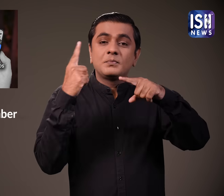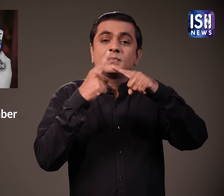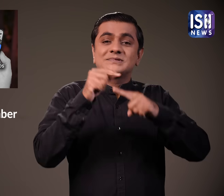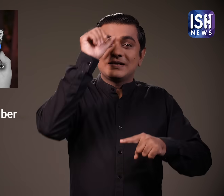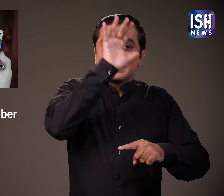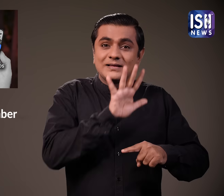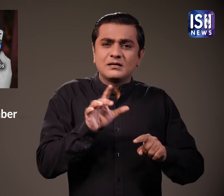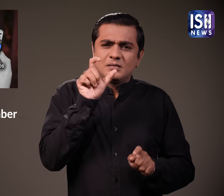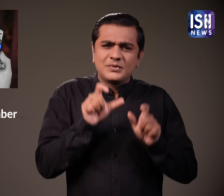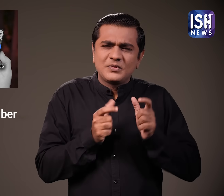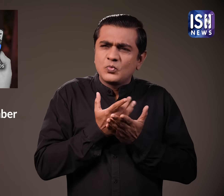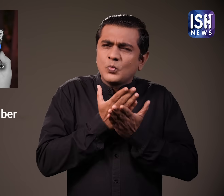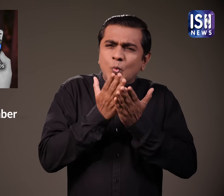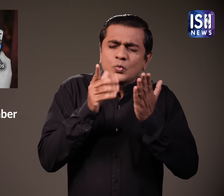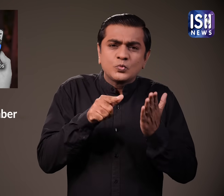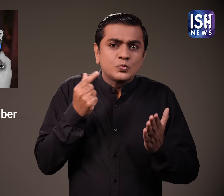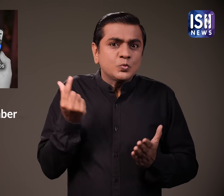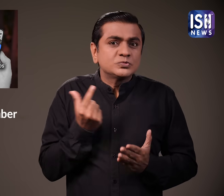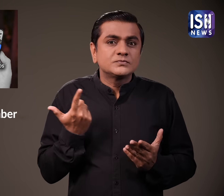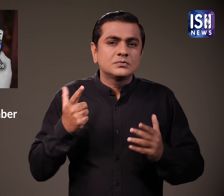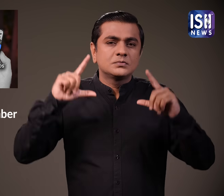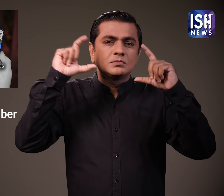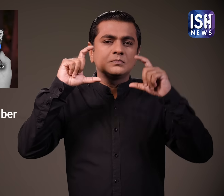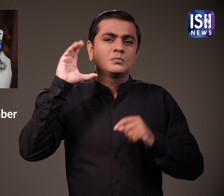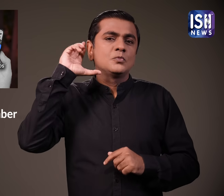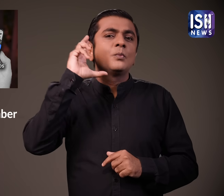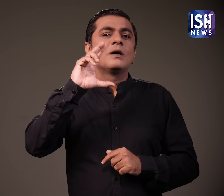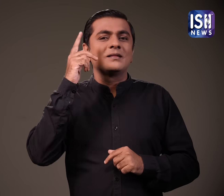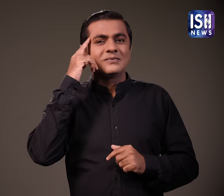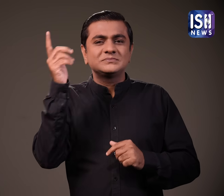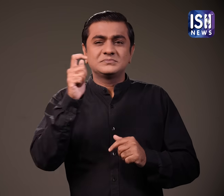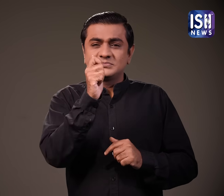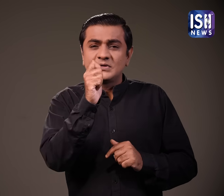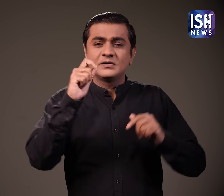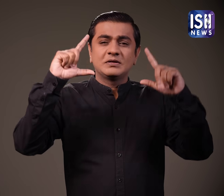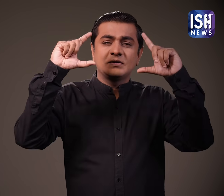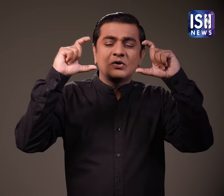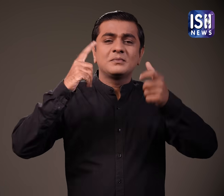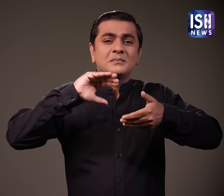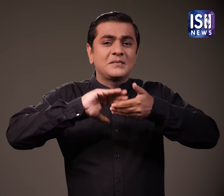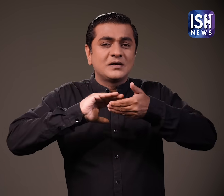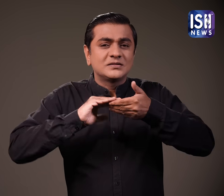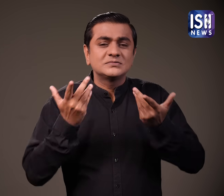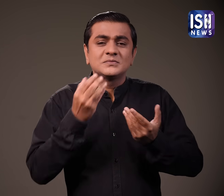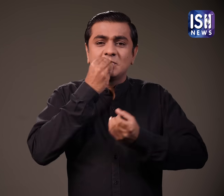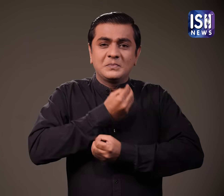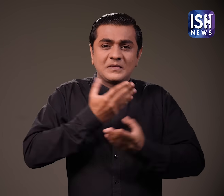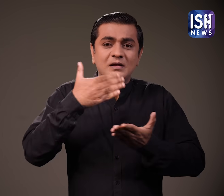दुनिया भर में और भारत में लोग अपने फोन पर तस्वीरे लेना पसंद करते हैं वे शादियों,